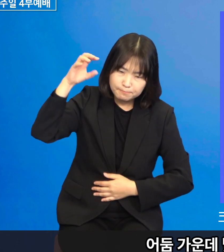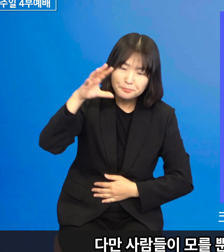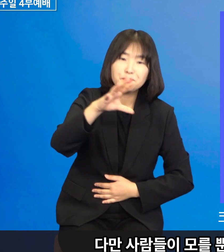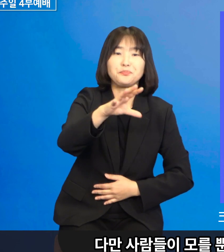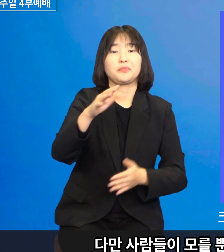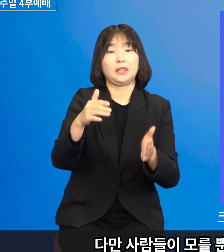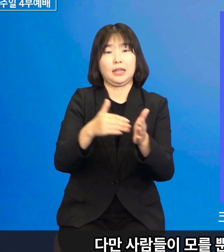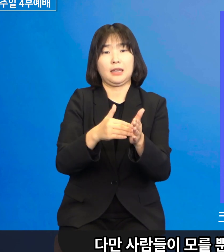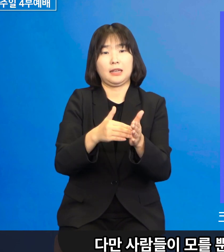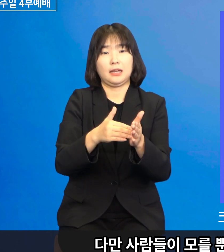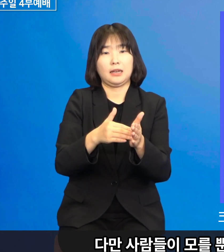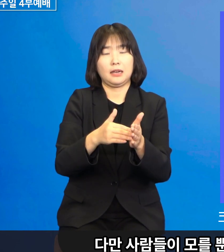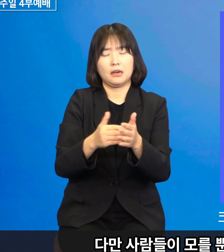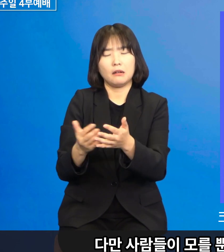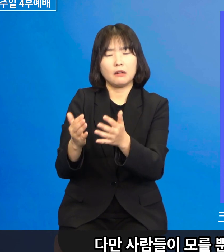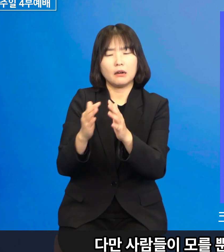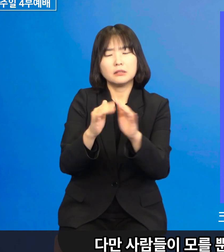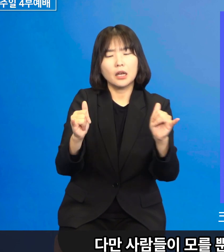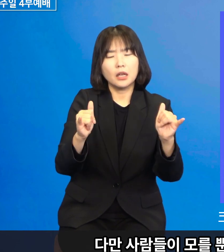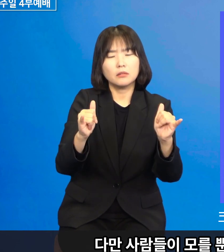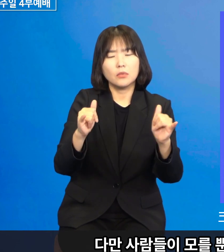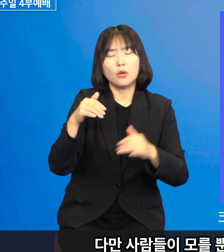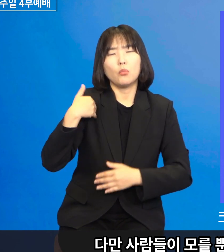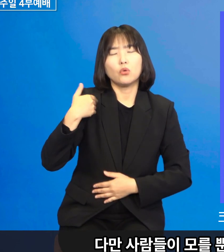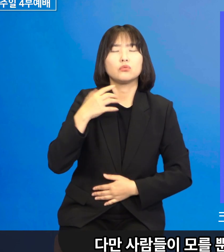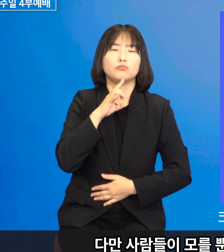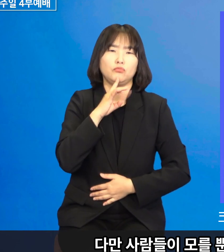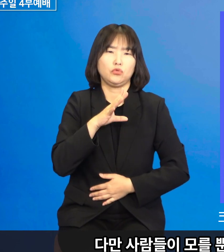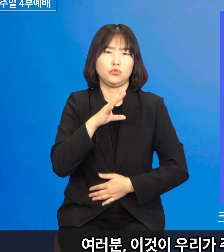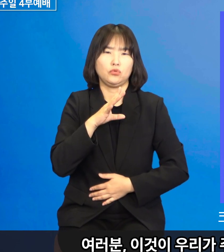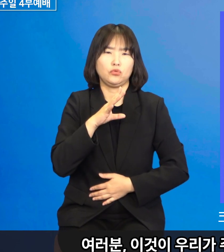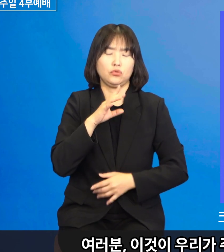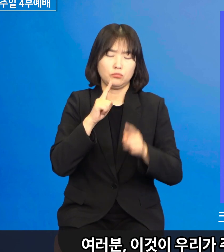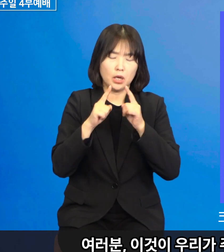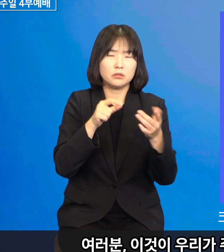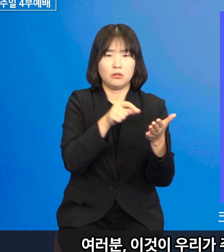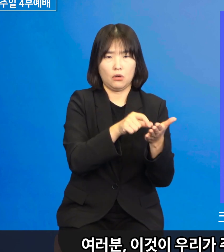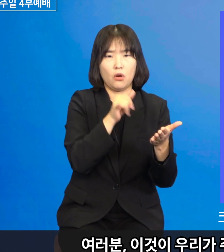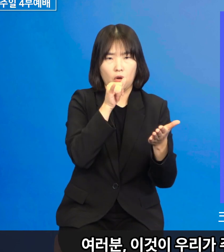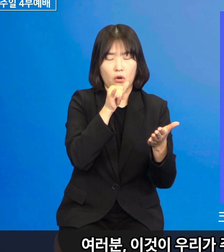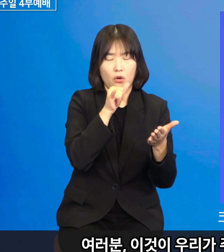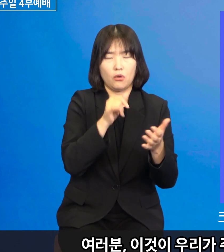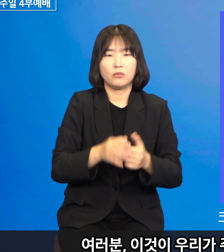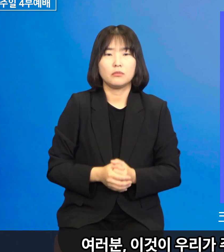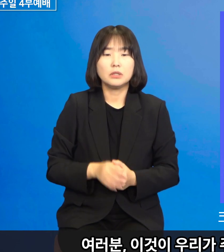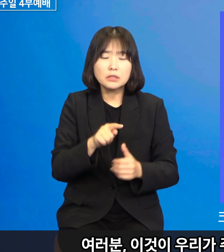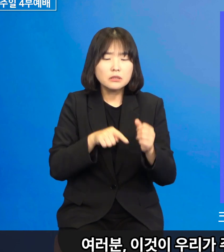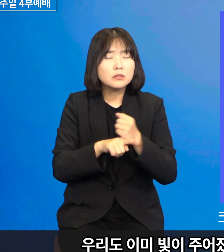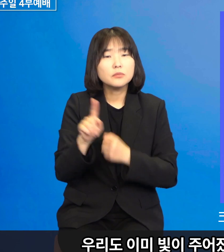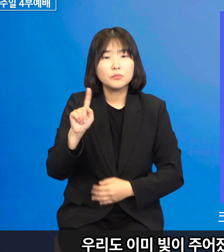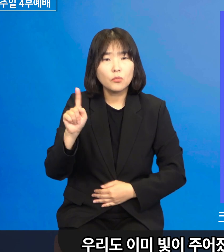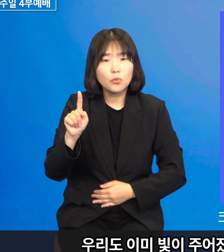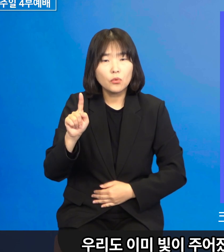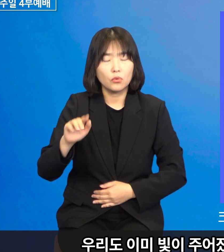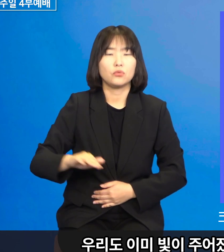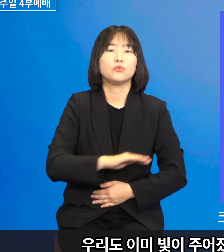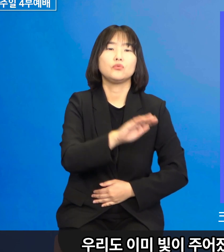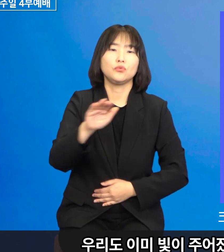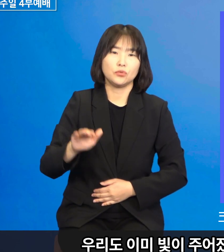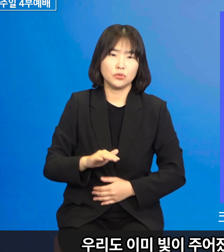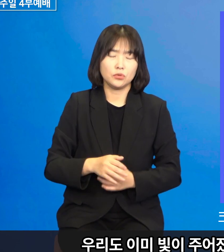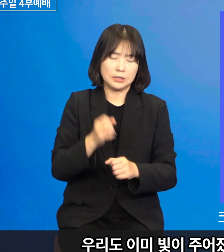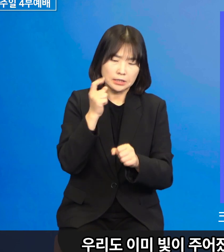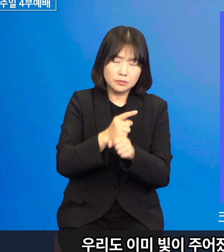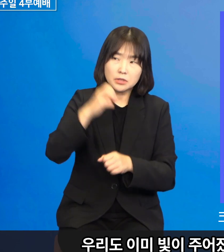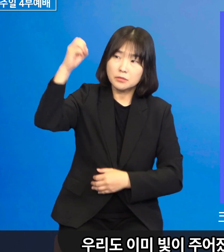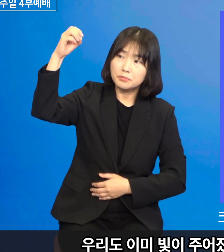비추어졌다. 다만 사람들이 모를 뿐이라고 말씀하고 있어요. 여러분, 이것이 우리에게 주는 메시지가 무엇일까요? 우리도 이미